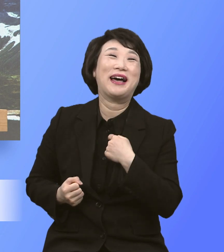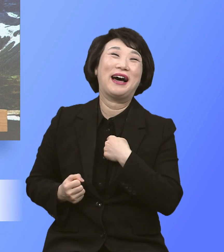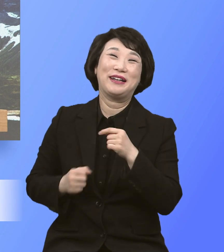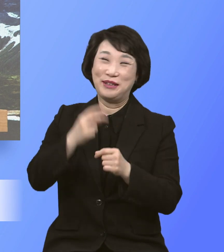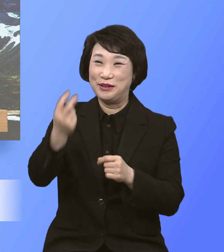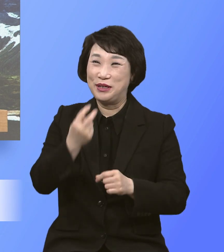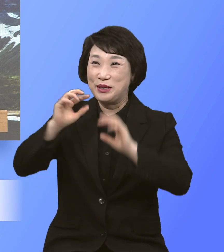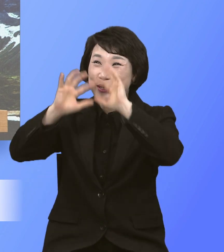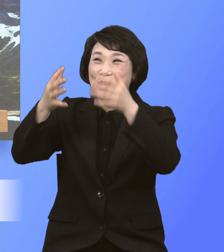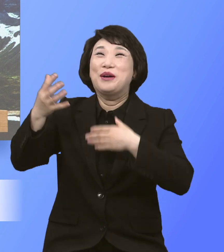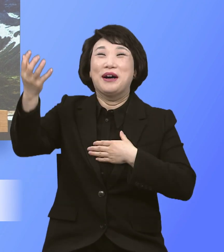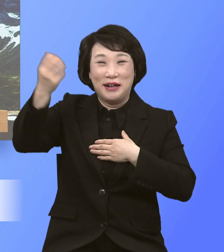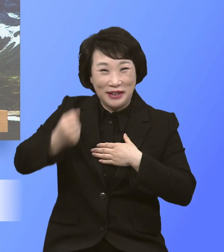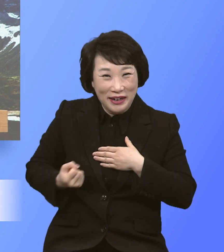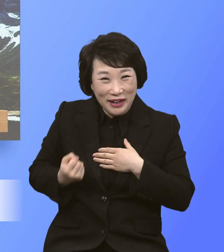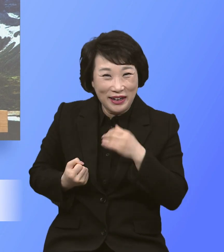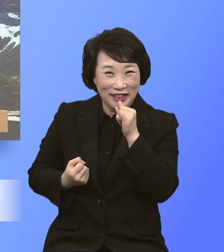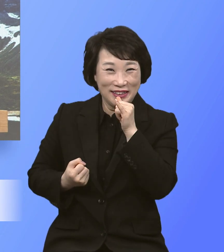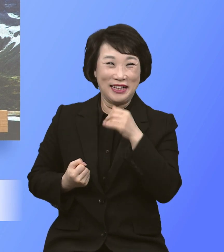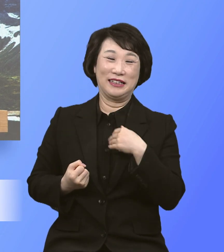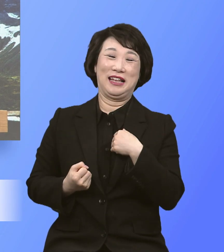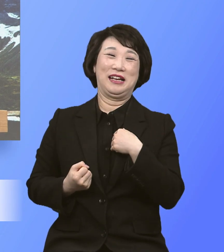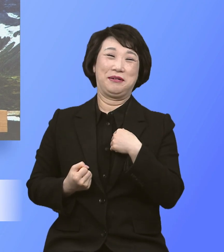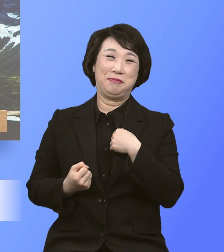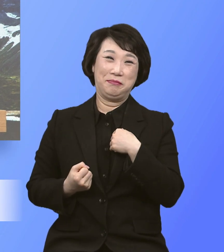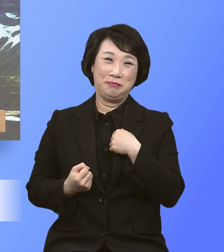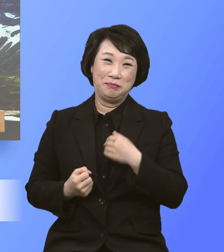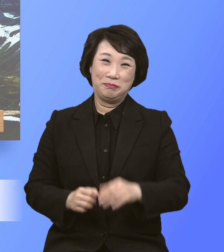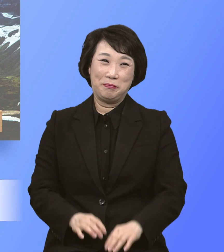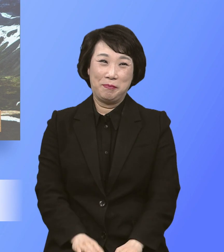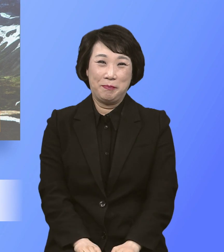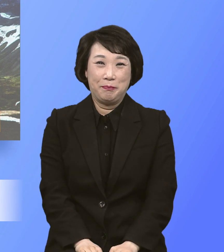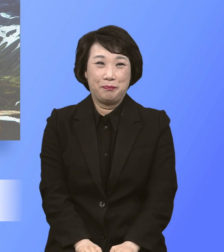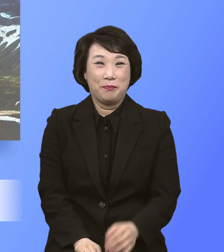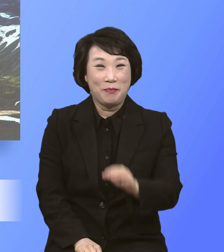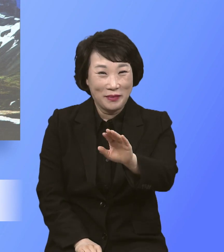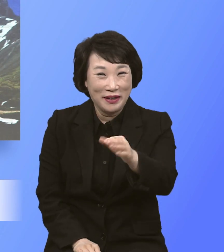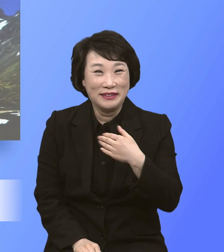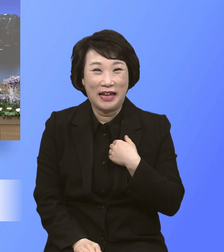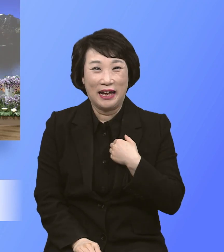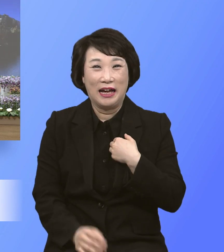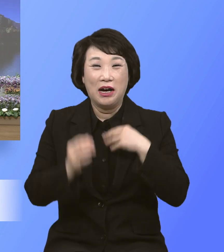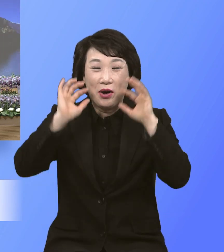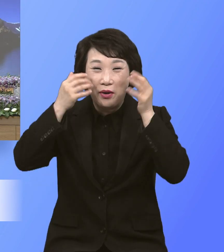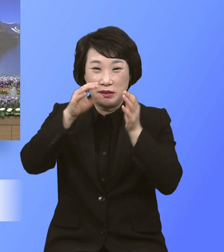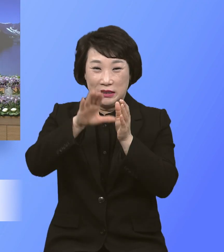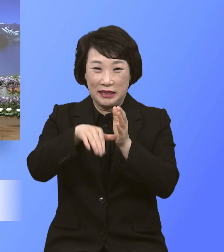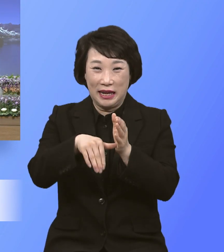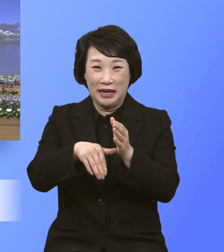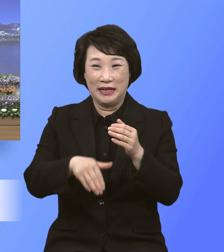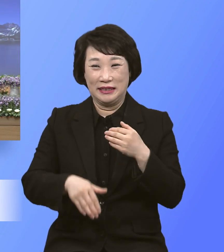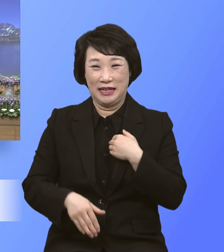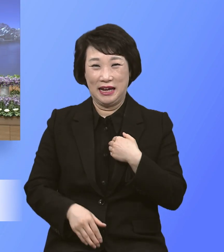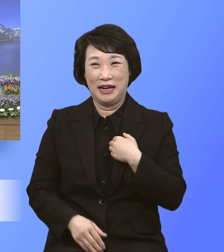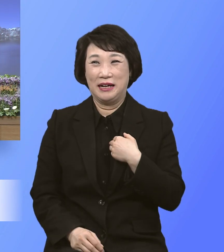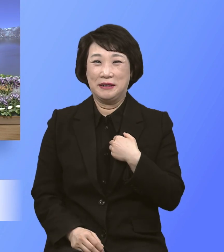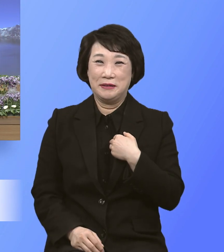영생과 천국을 가졌다. 예, 제가 어렸을 때요,